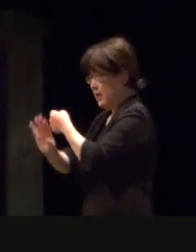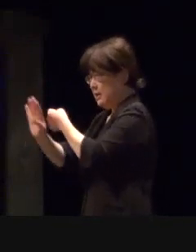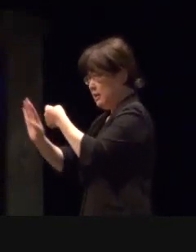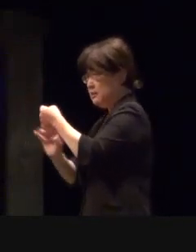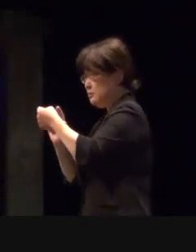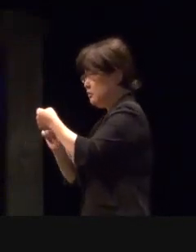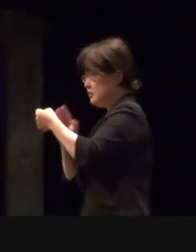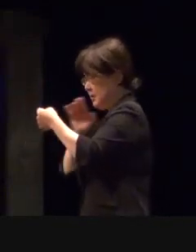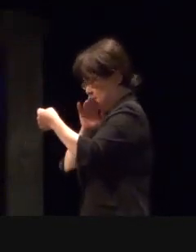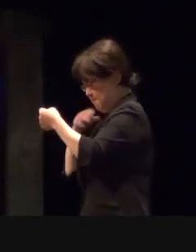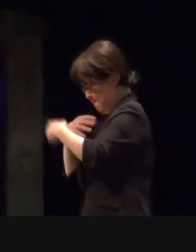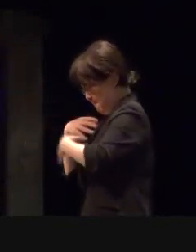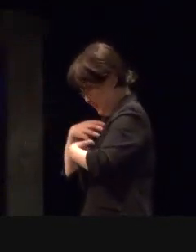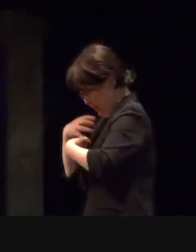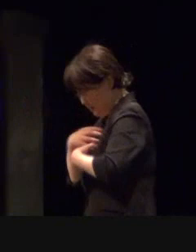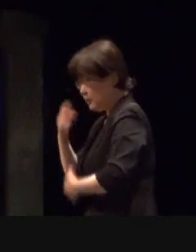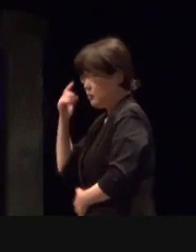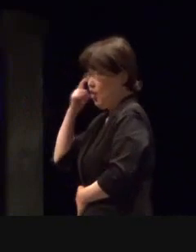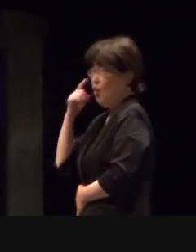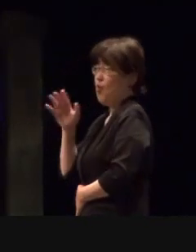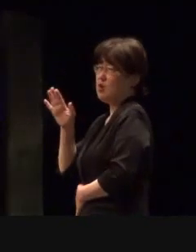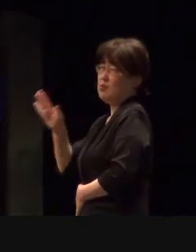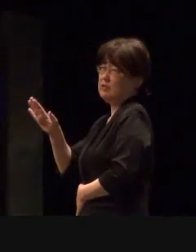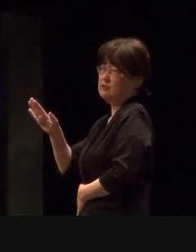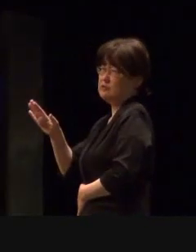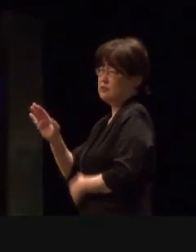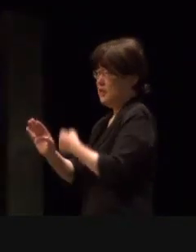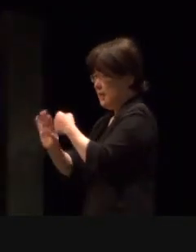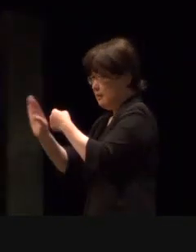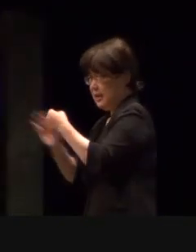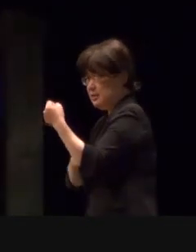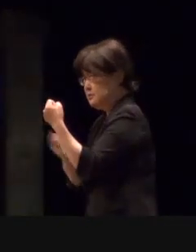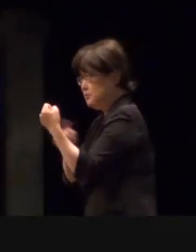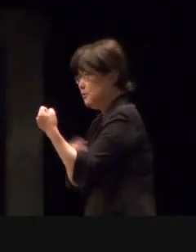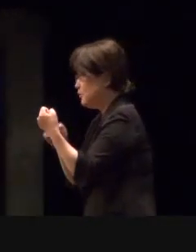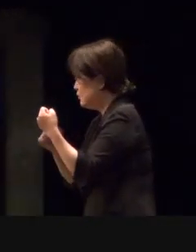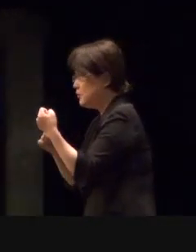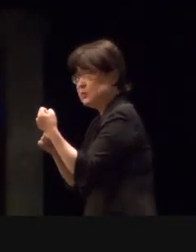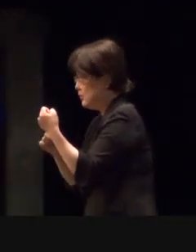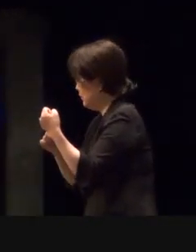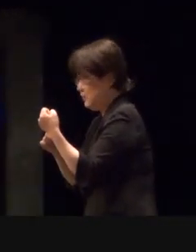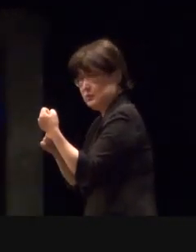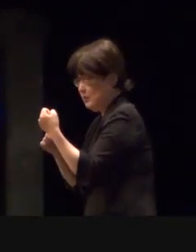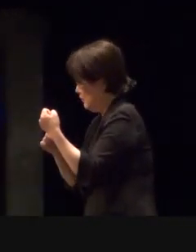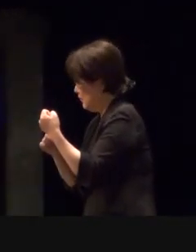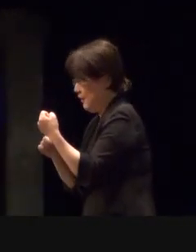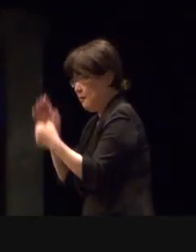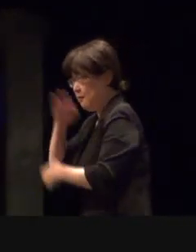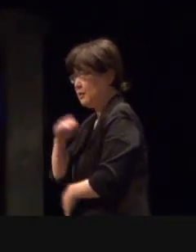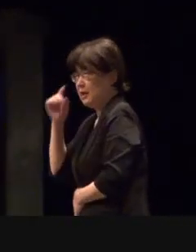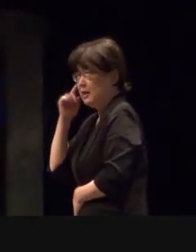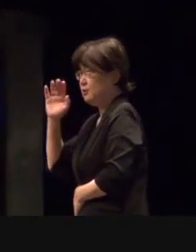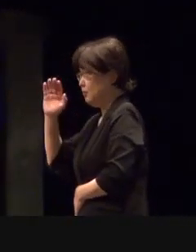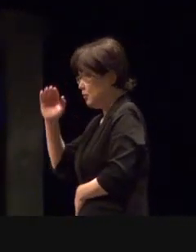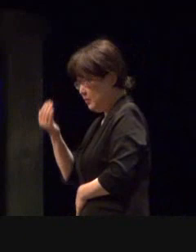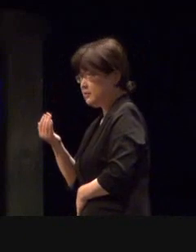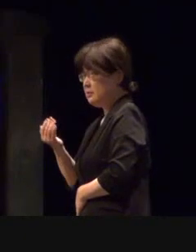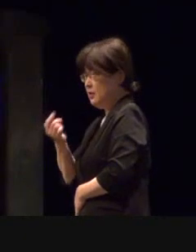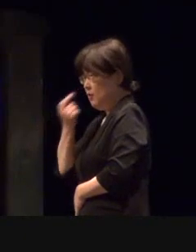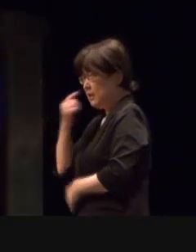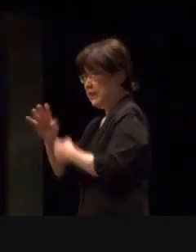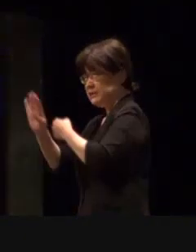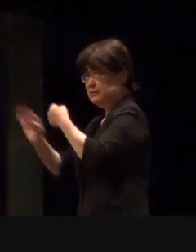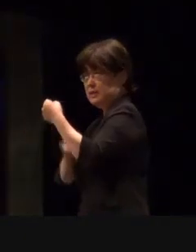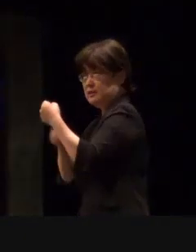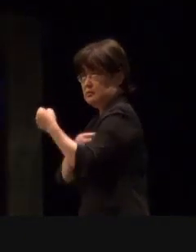的に危険だと思います。こんなものはやってはいけないと思いますけれども、私が原子力に反対しているのは単に